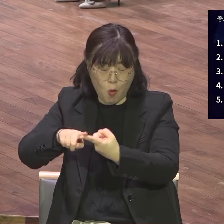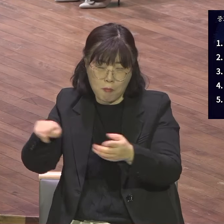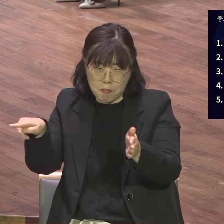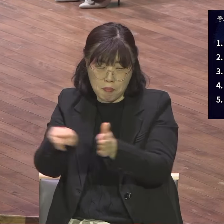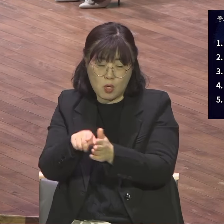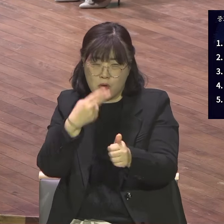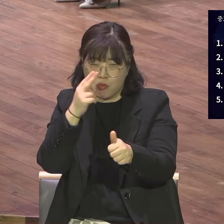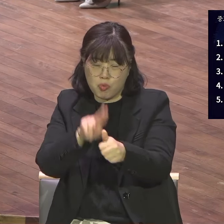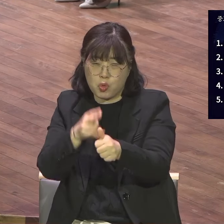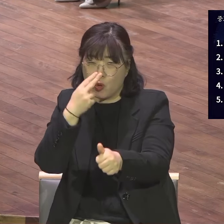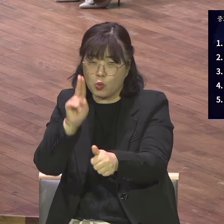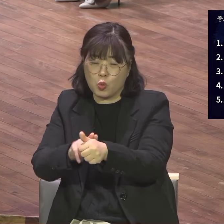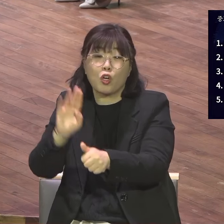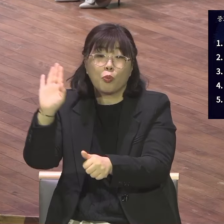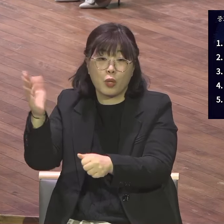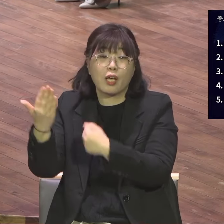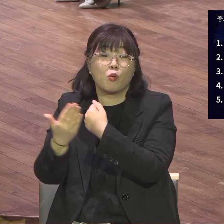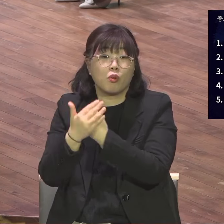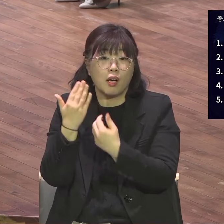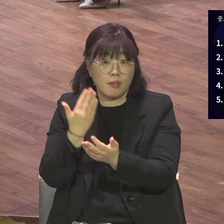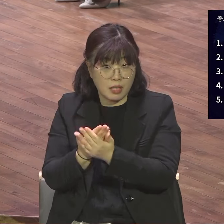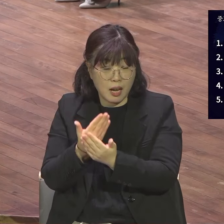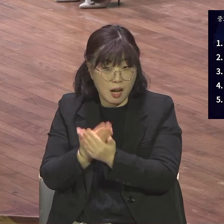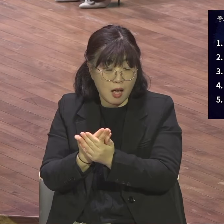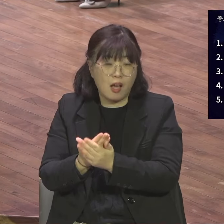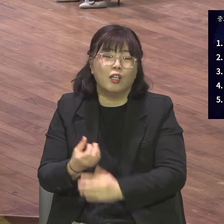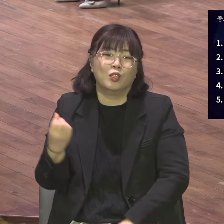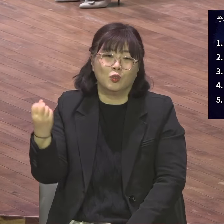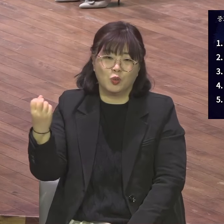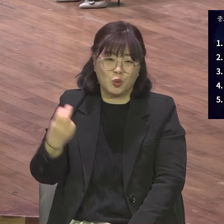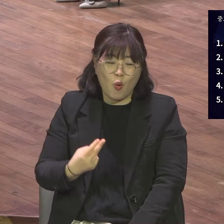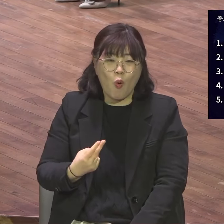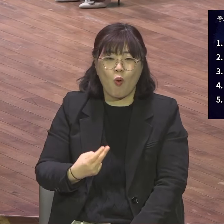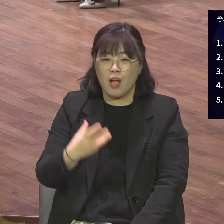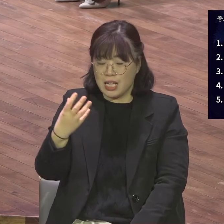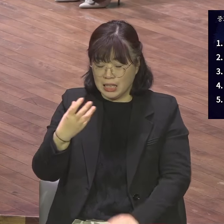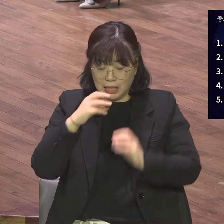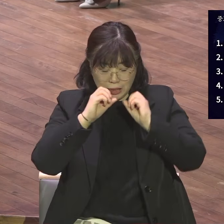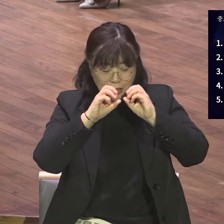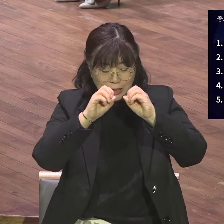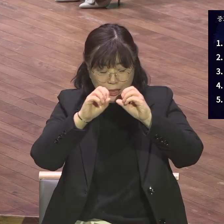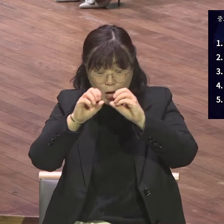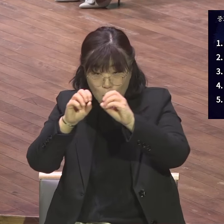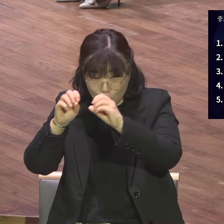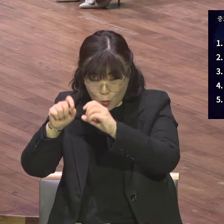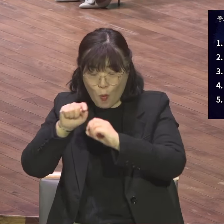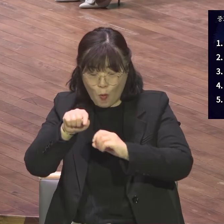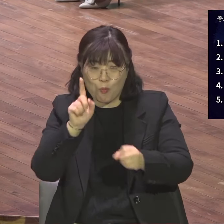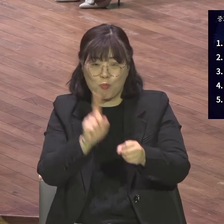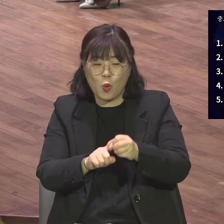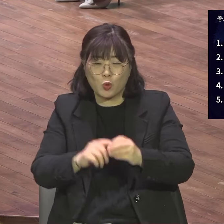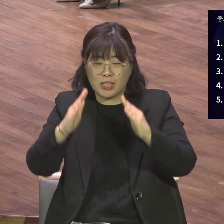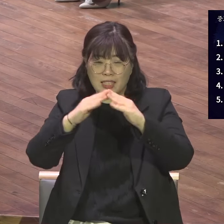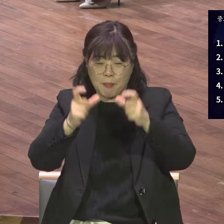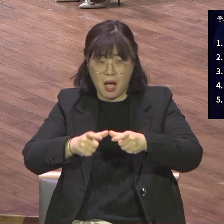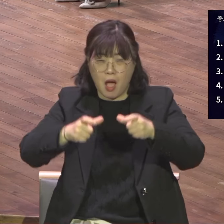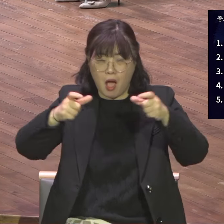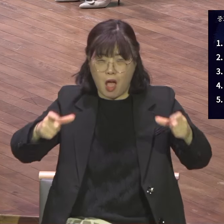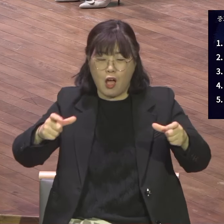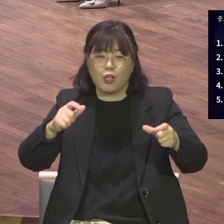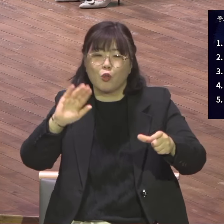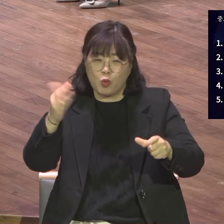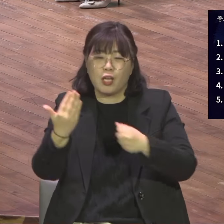모든 대륙팀 되게 하여 주시옵소서. 선교의 장막터를 넓히는 모든 대륙팀들 되게 하여 주시옵소서. 함께